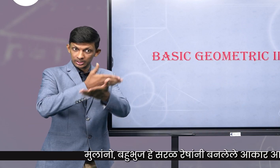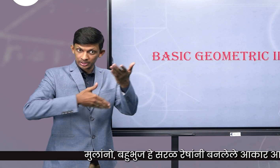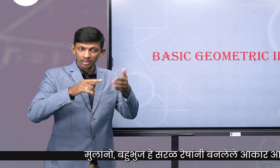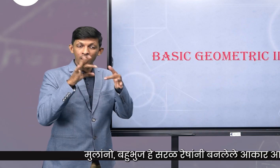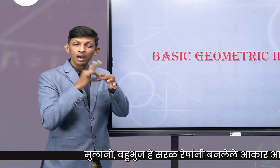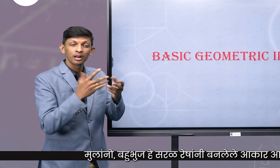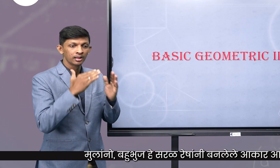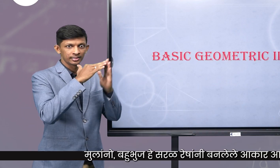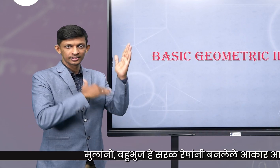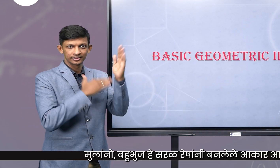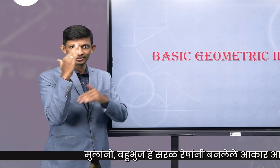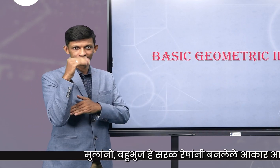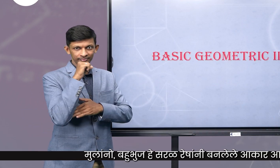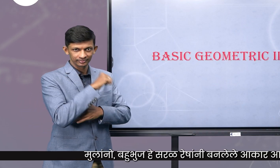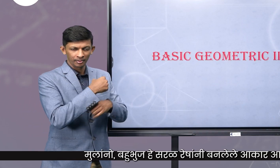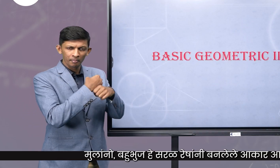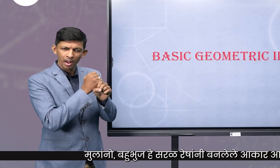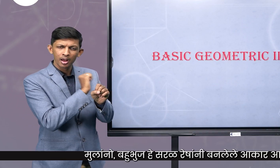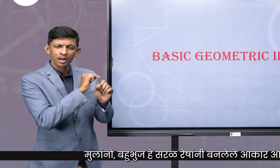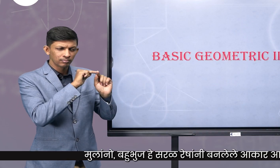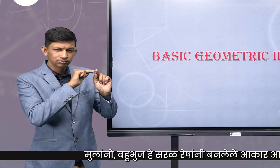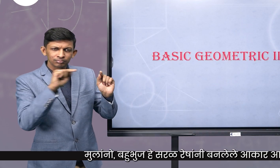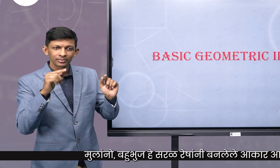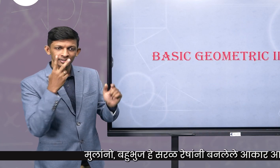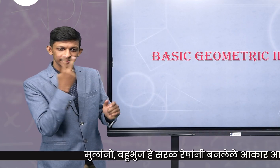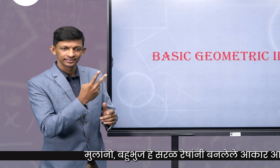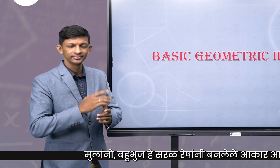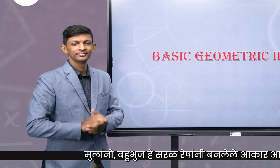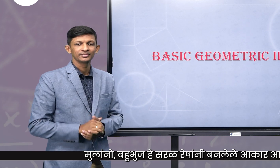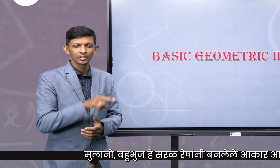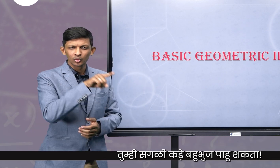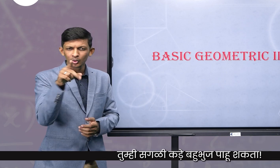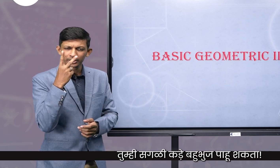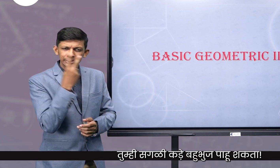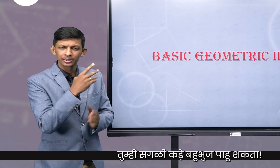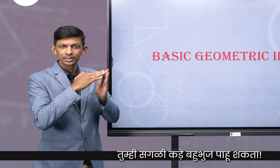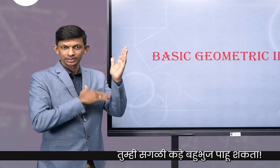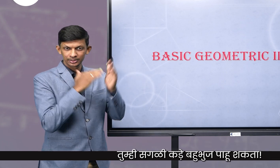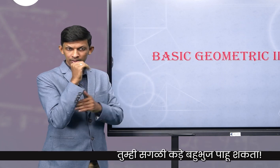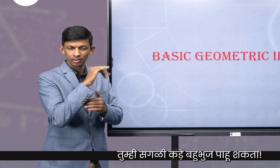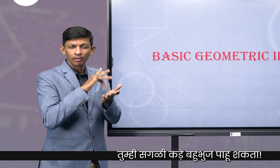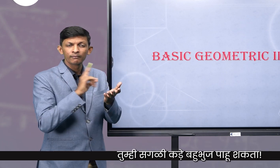मुलांनो, बहुभुज हे सरळ रेषांनी बनलेले आकार आहेत. तुम्ही सगळीकडे बहुभुज पाहू